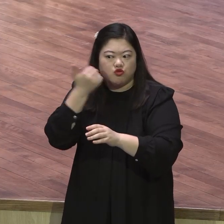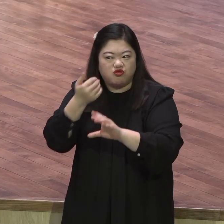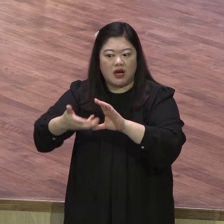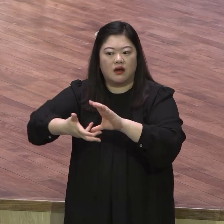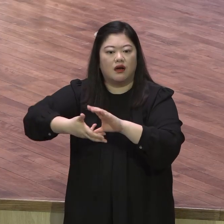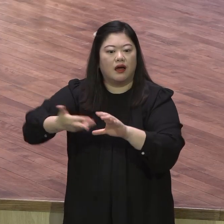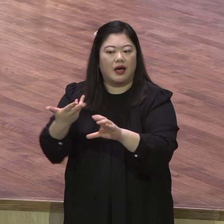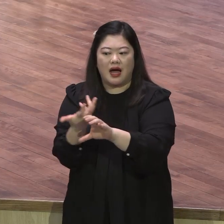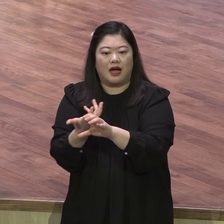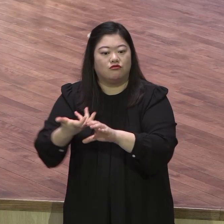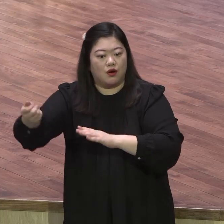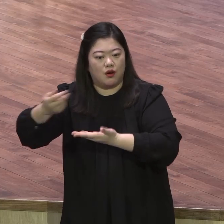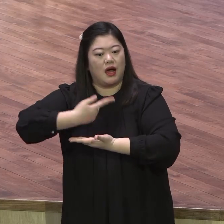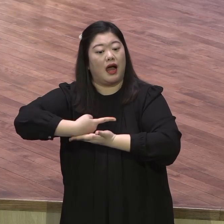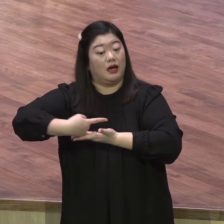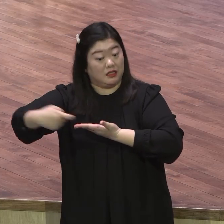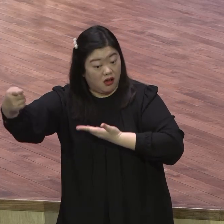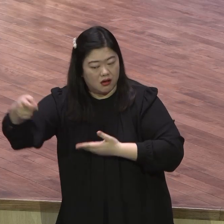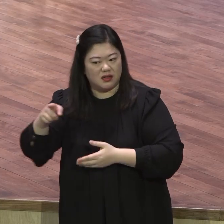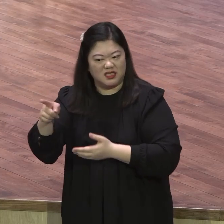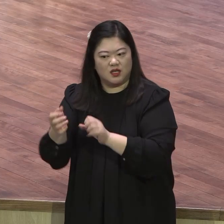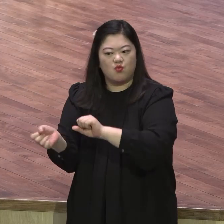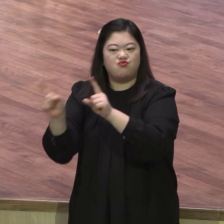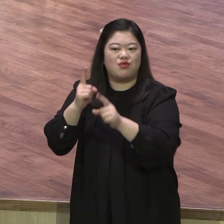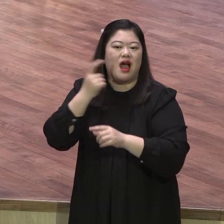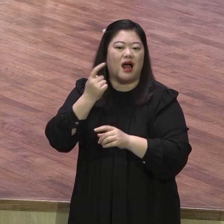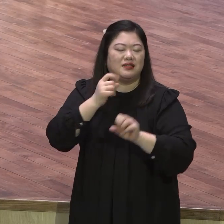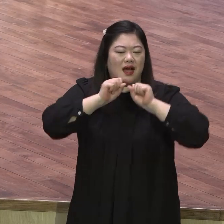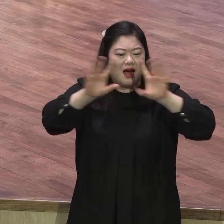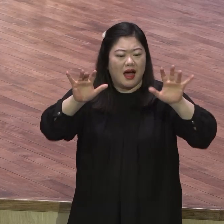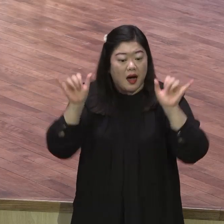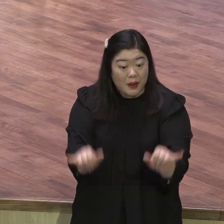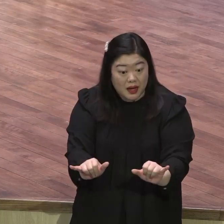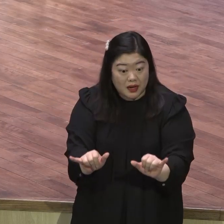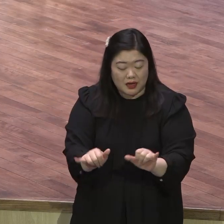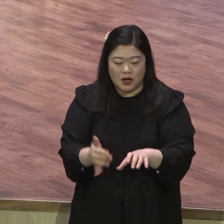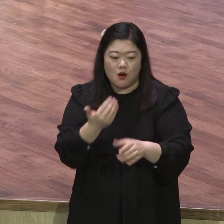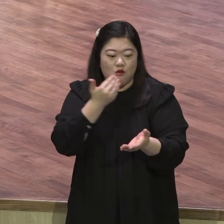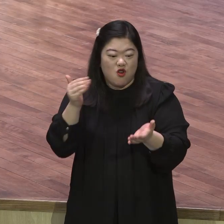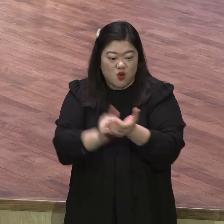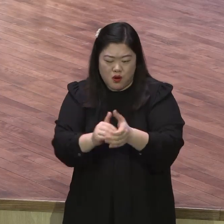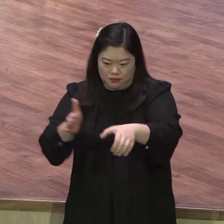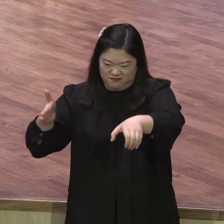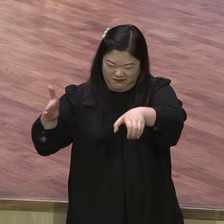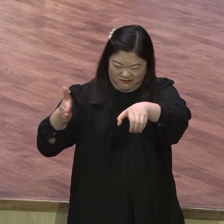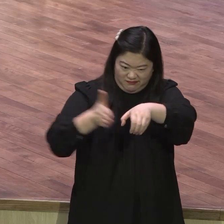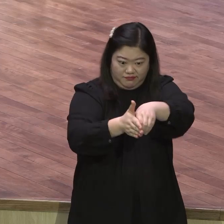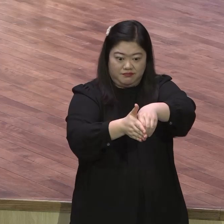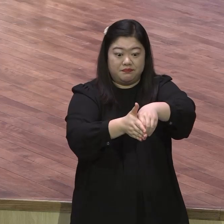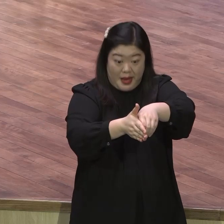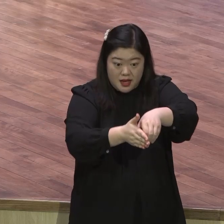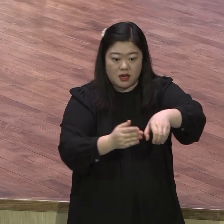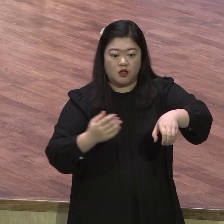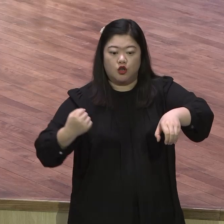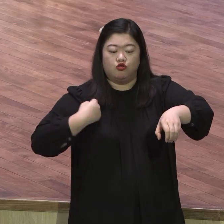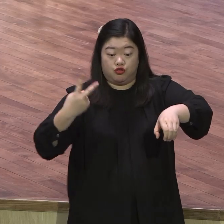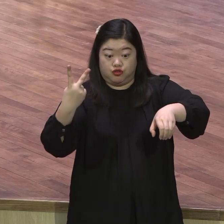돌무덤 막고 돌로 사람 움직일 수 없을 만큼 막아버리고 이 주위에 군인들로